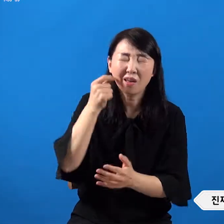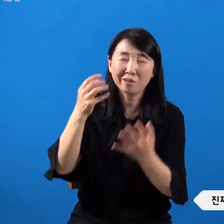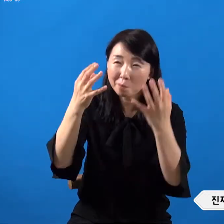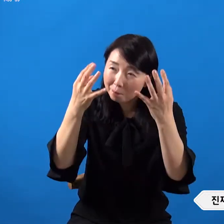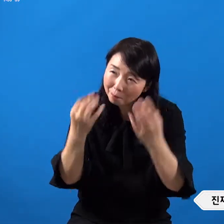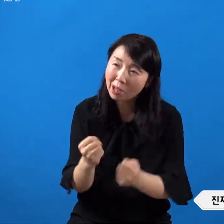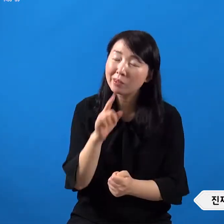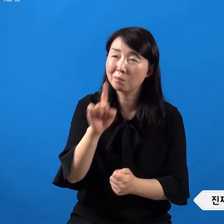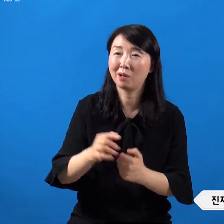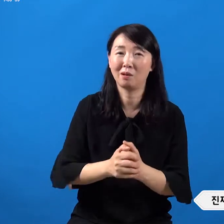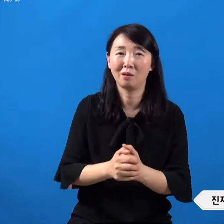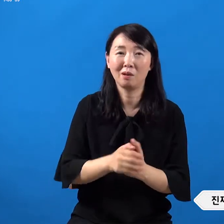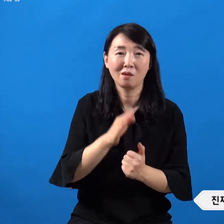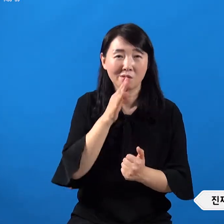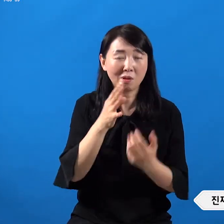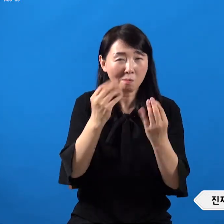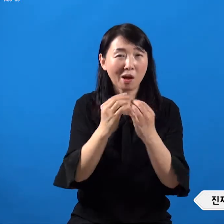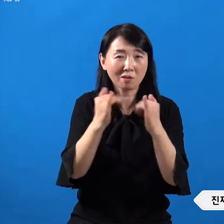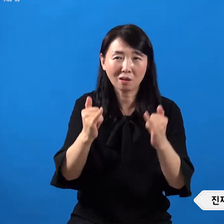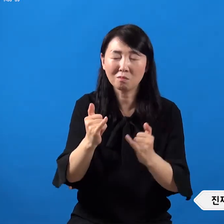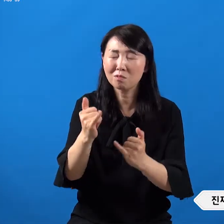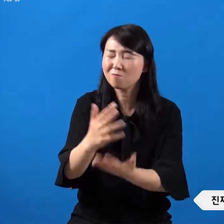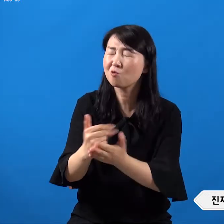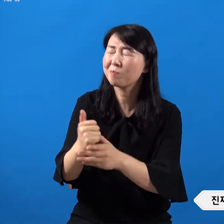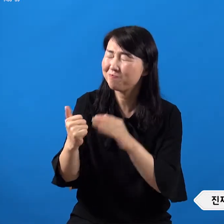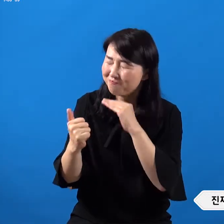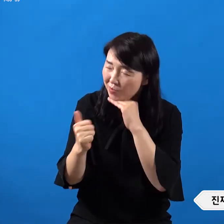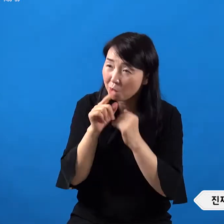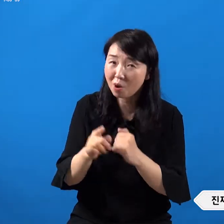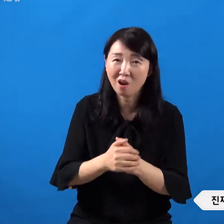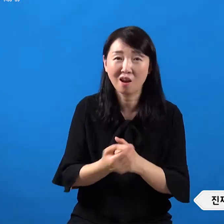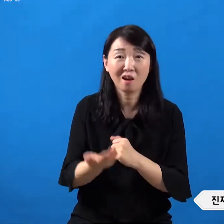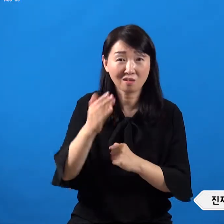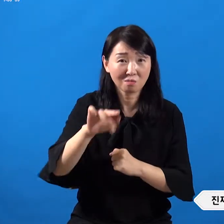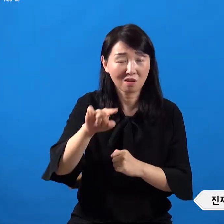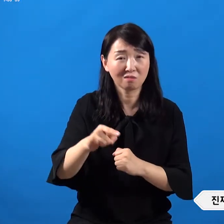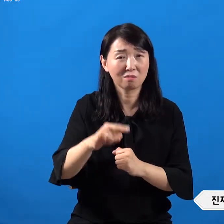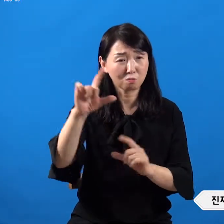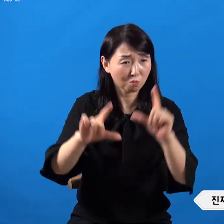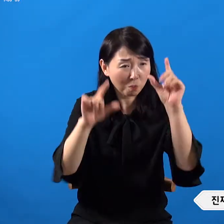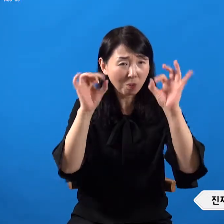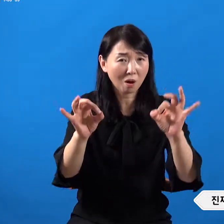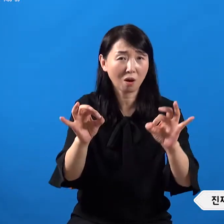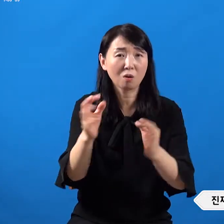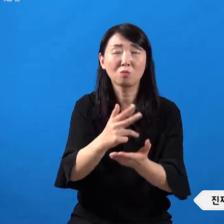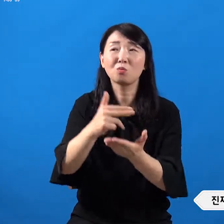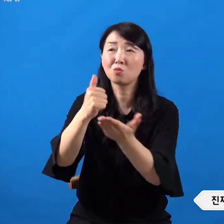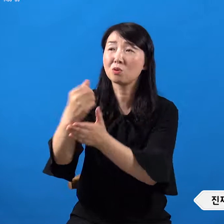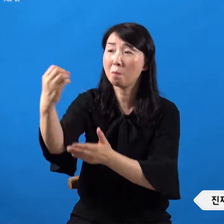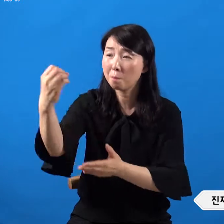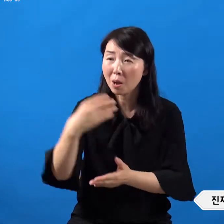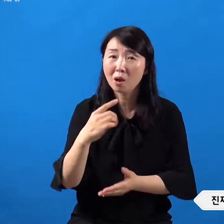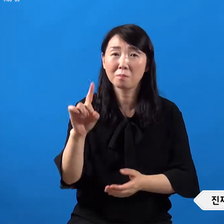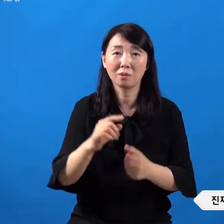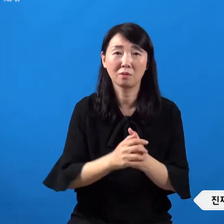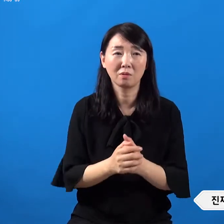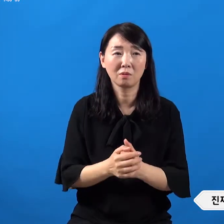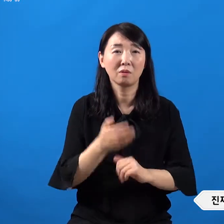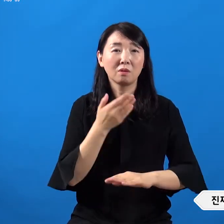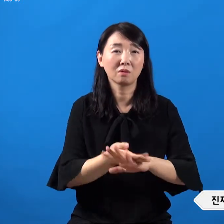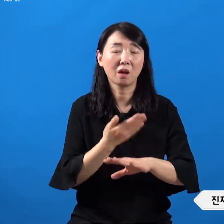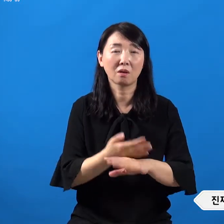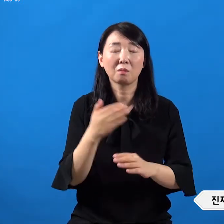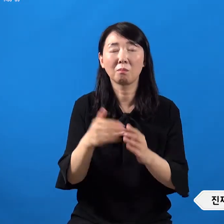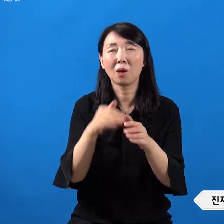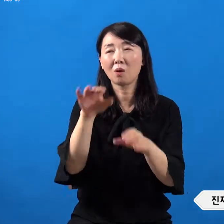참 좋습니다. 아니, 얼마나 많은 사람들이 주님을 기다리고 있습니까? 그런데 그 장면에서 주님 말씀하십니다.